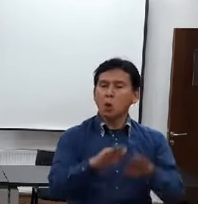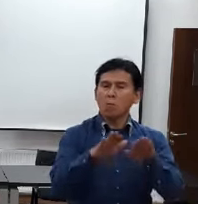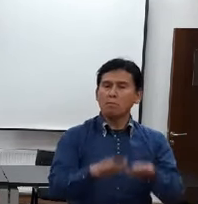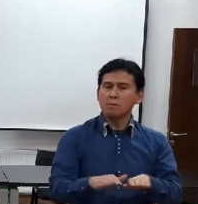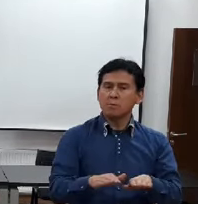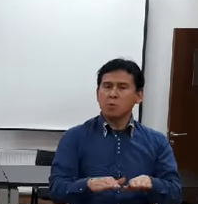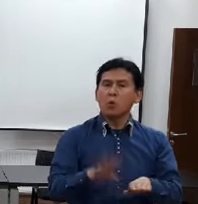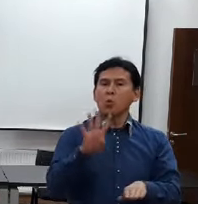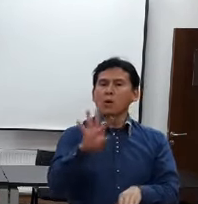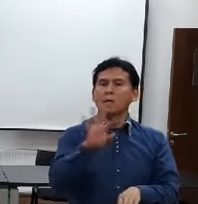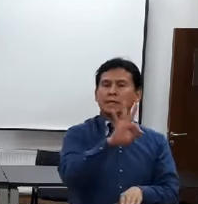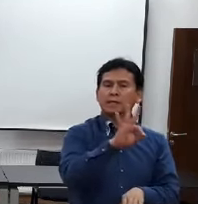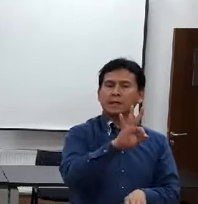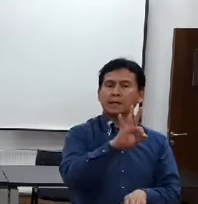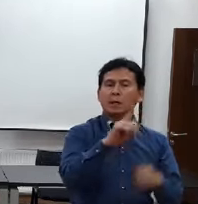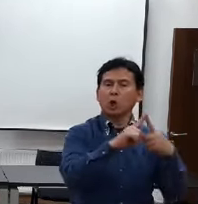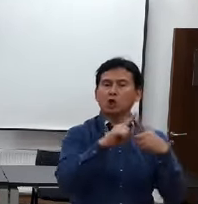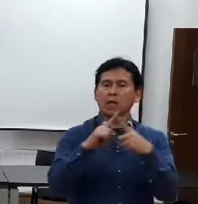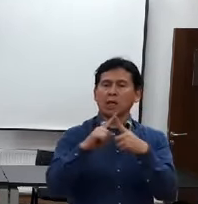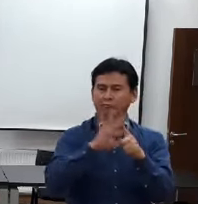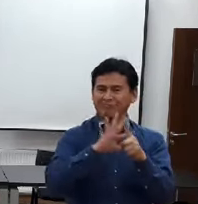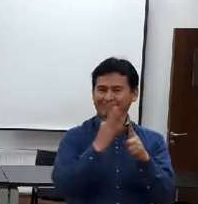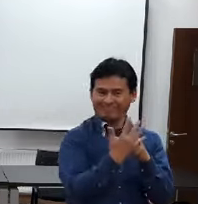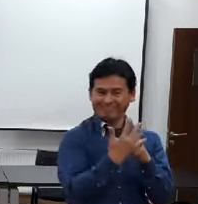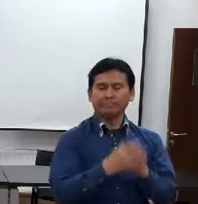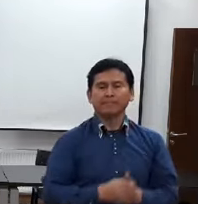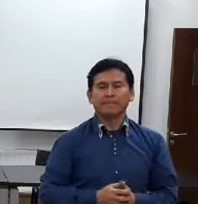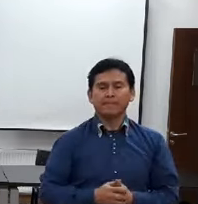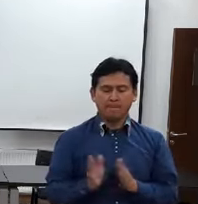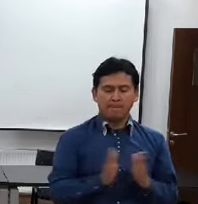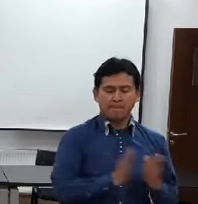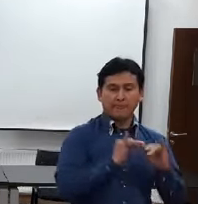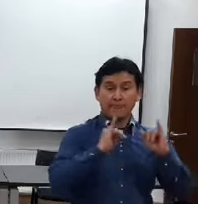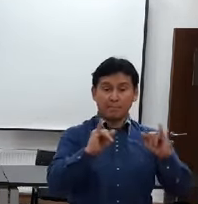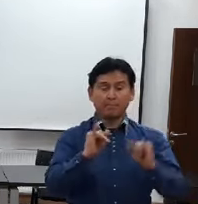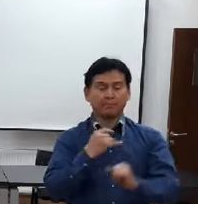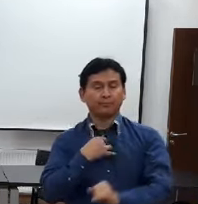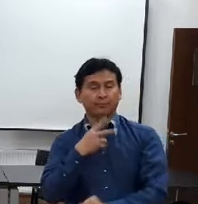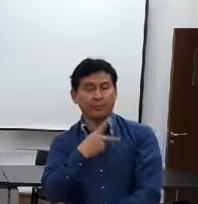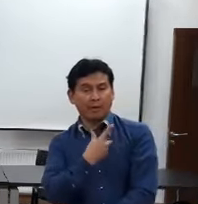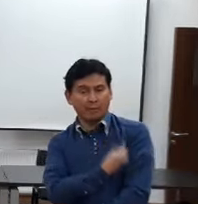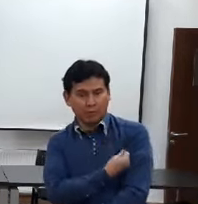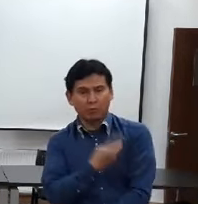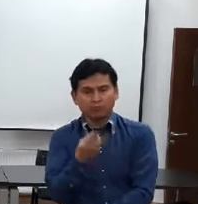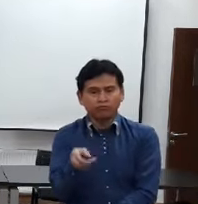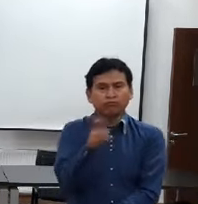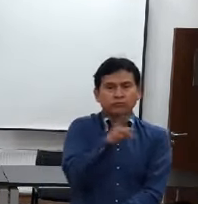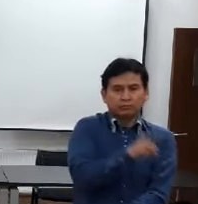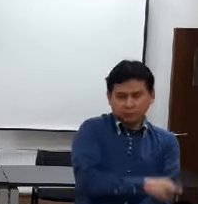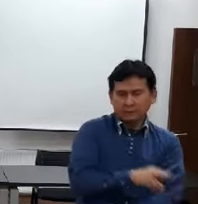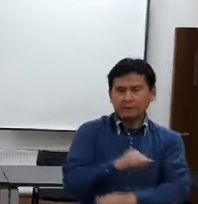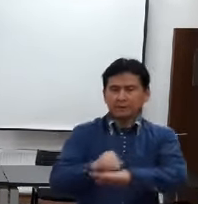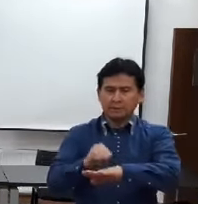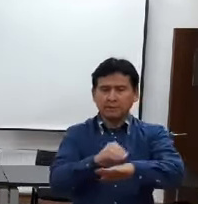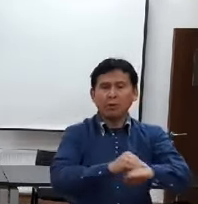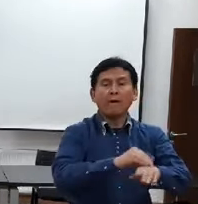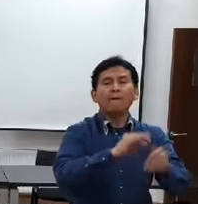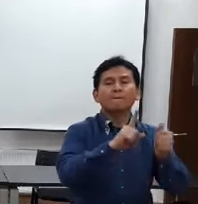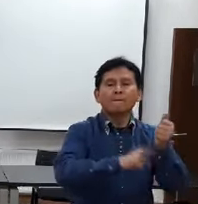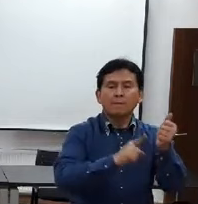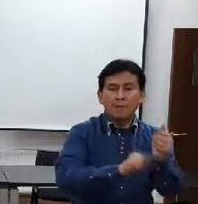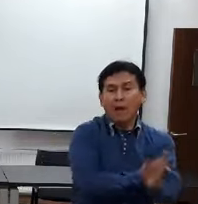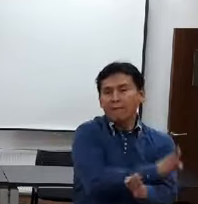ocurrió con sus 43 contactos estrechos. En relación al informe de vacuna, reforzar el llamado a las familias